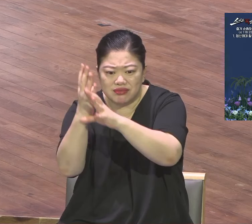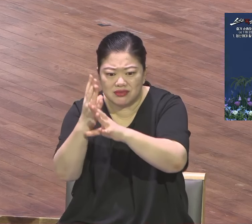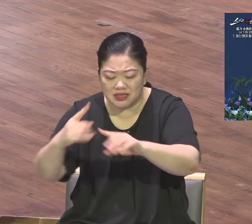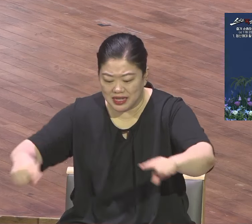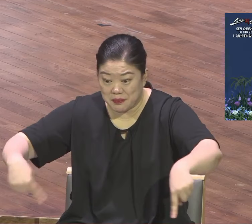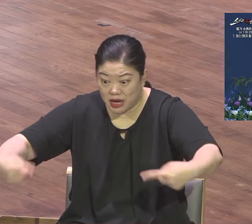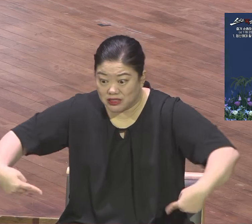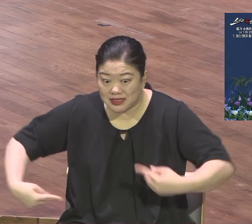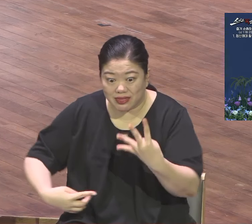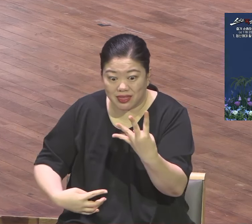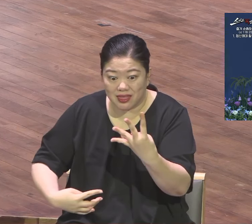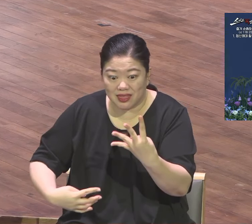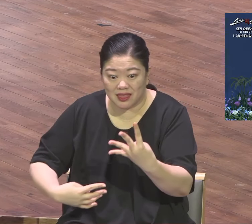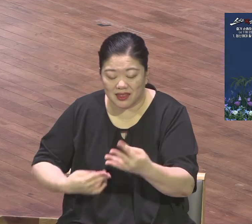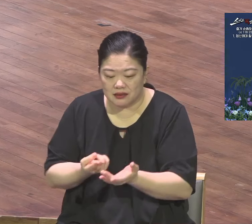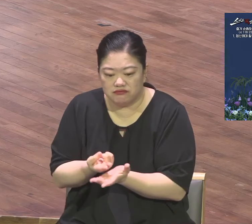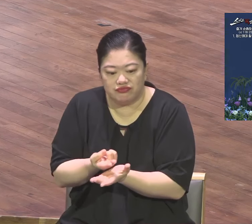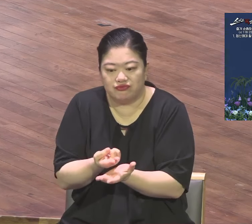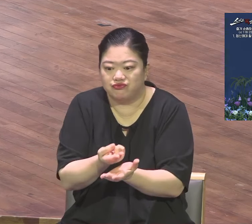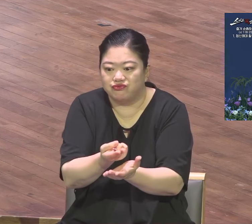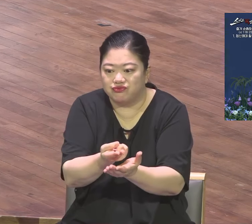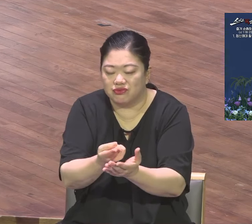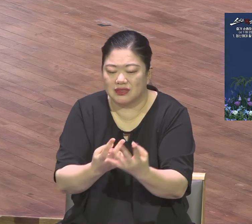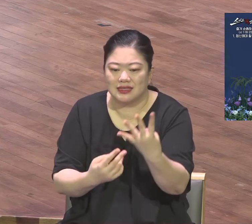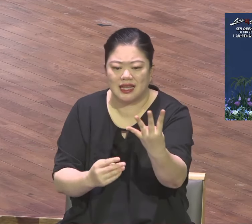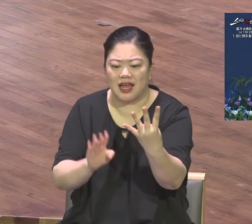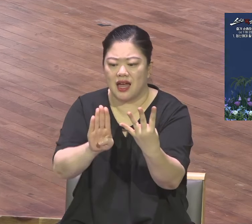일본에도 그렇더만 결혼식 교회에서 하는